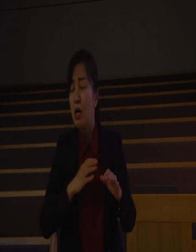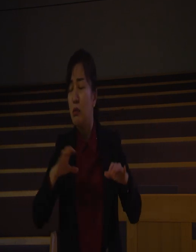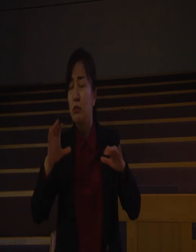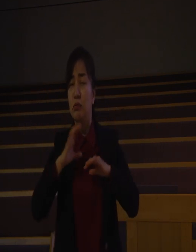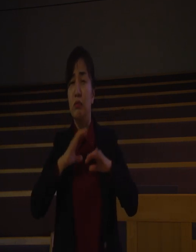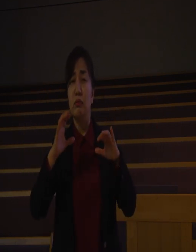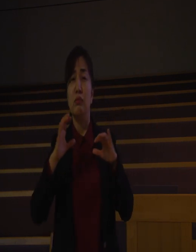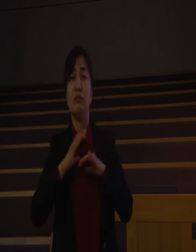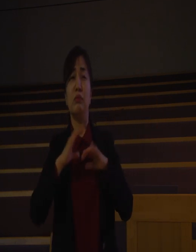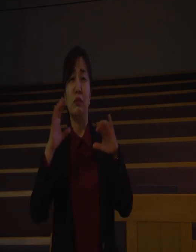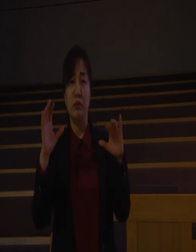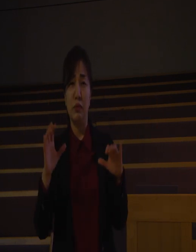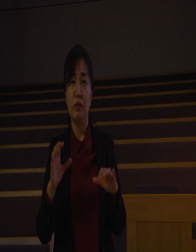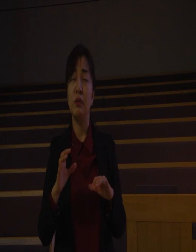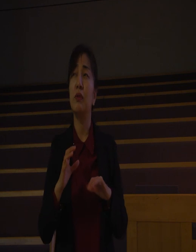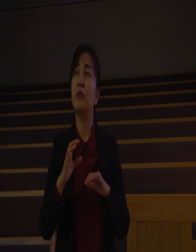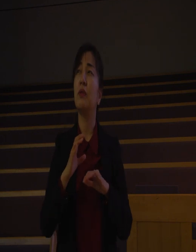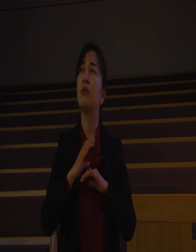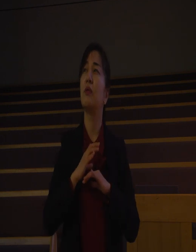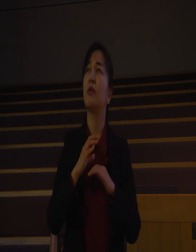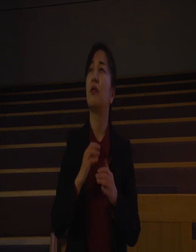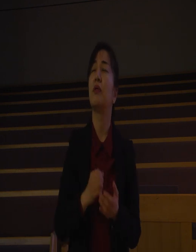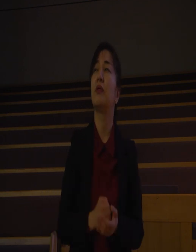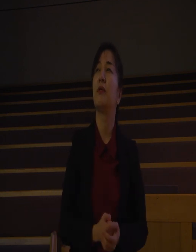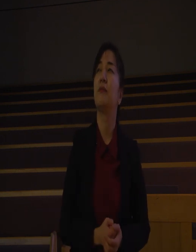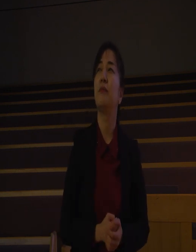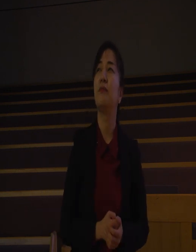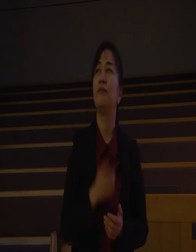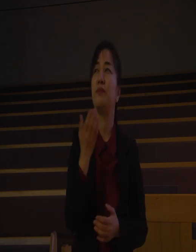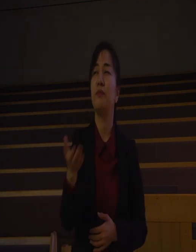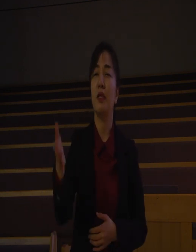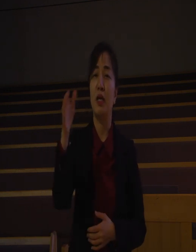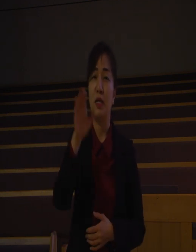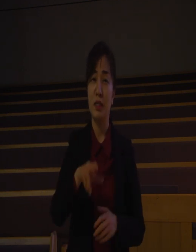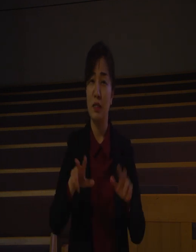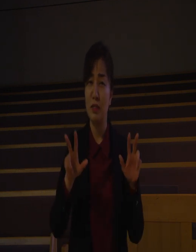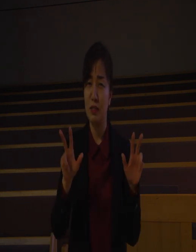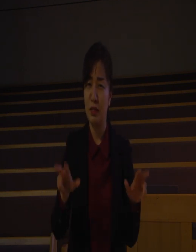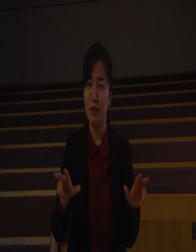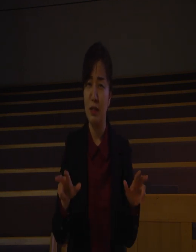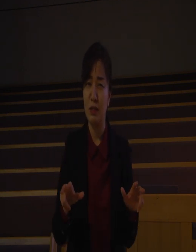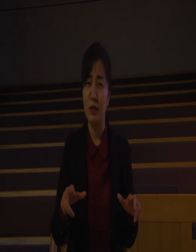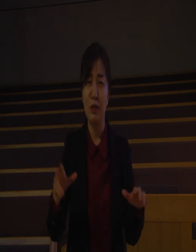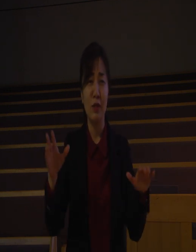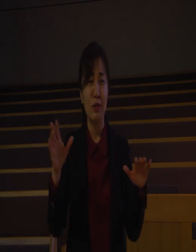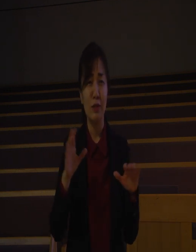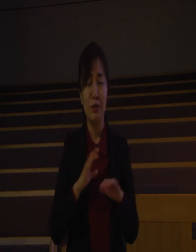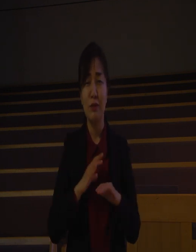난 무서워서 하지만